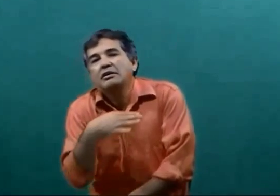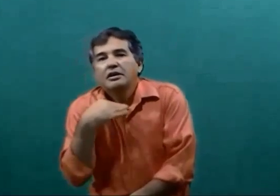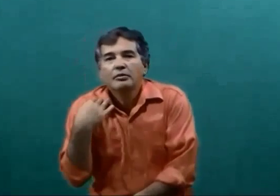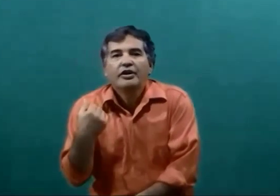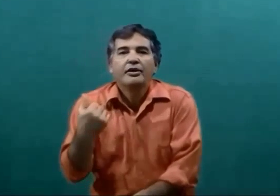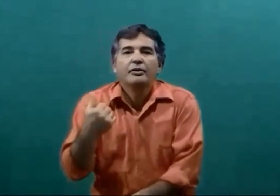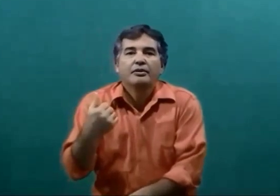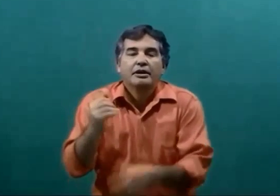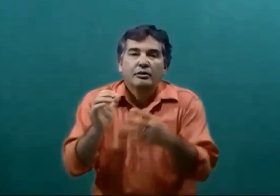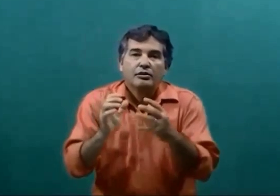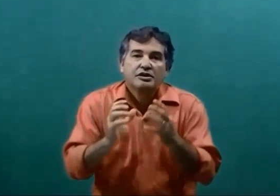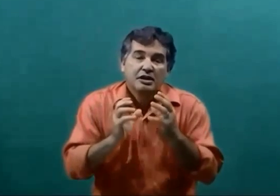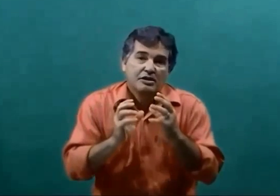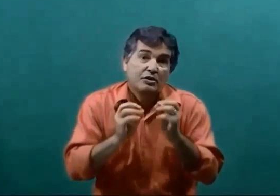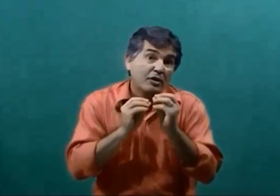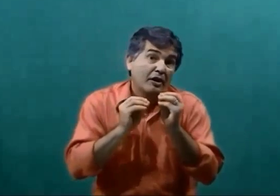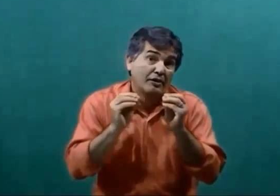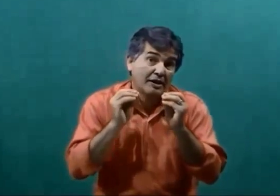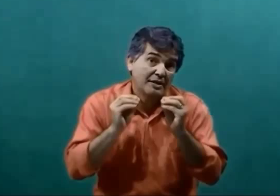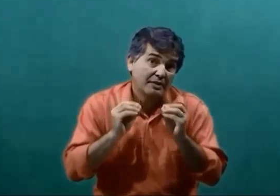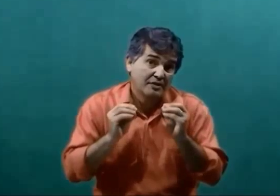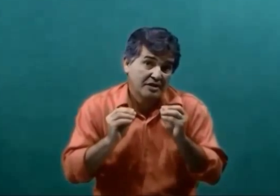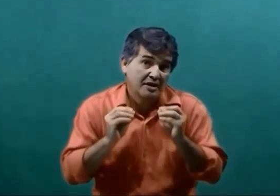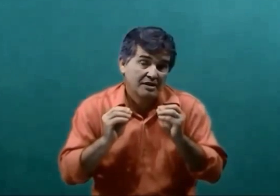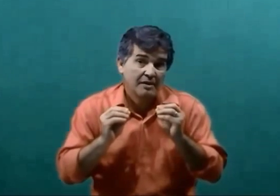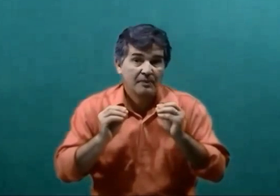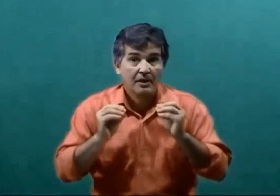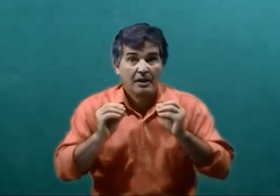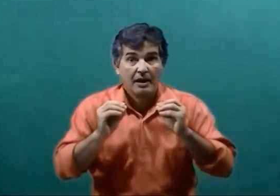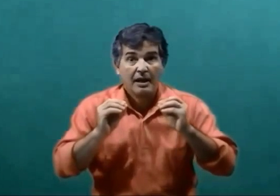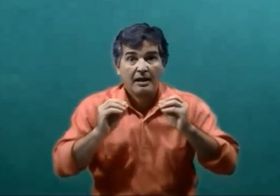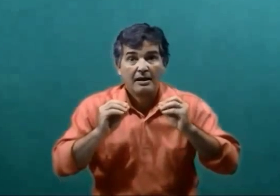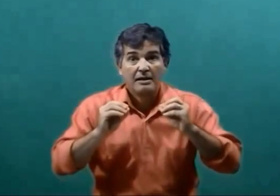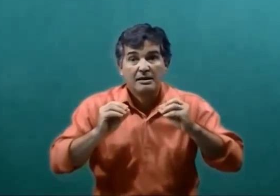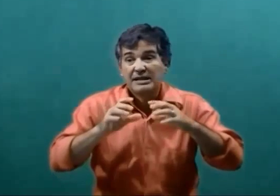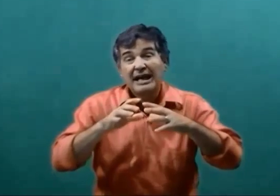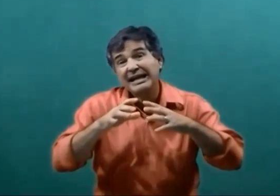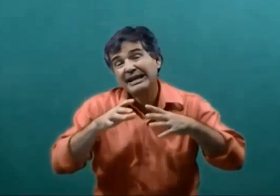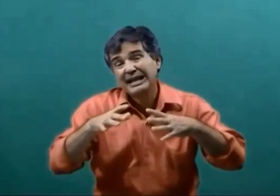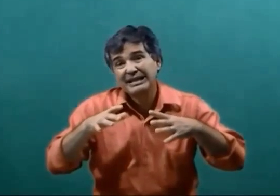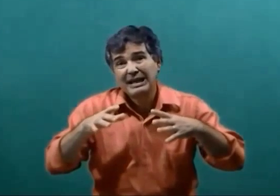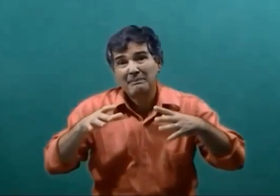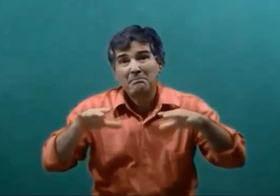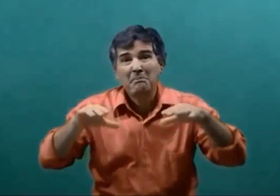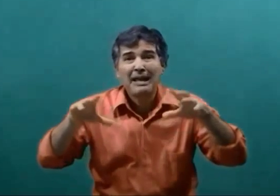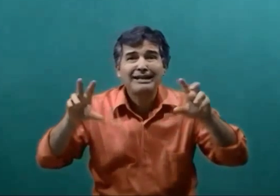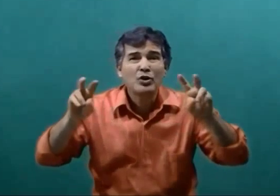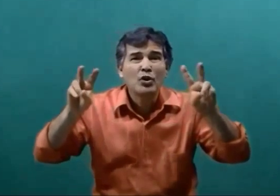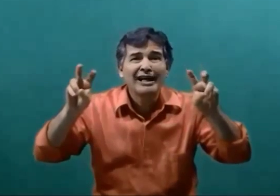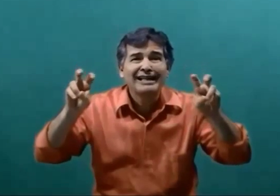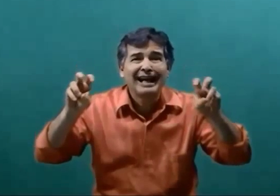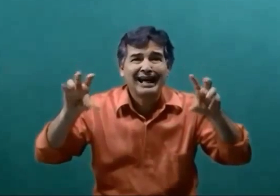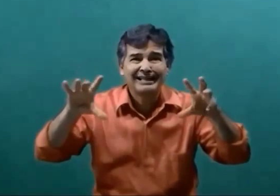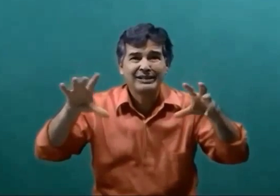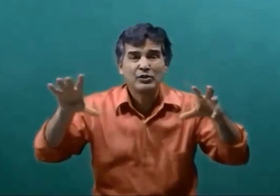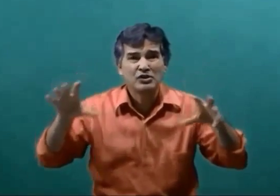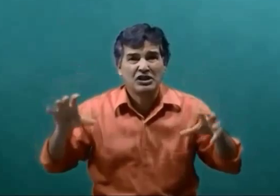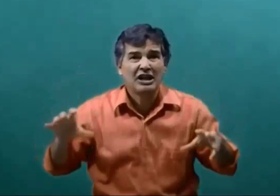e morreu. Ou seja, o que eu quero trazer para vocês é sair dessa mediocridade do